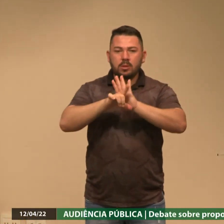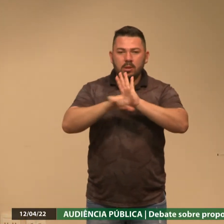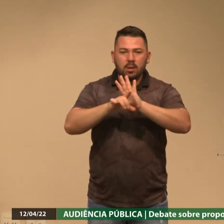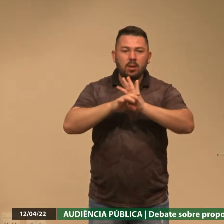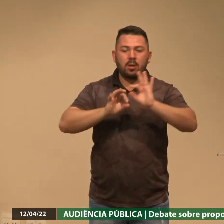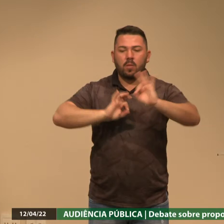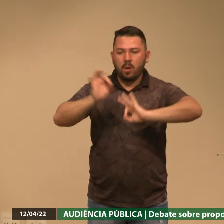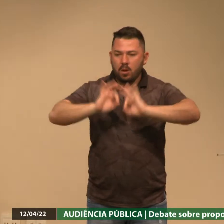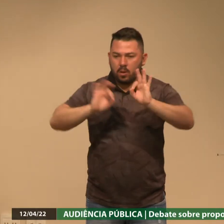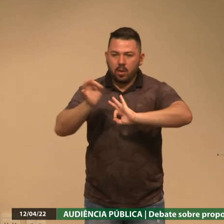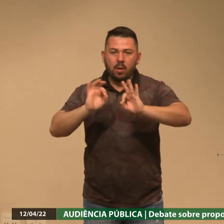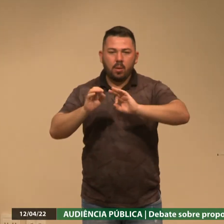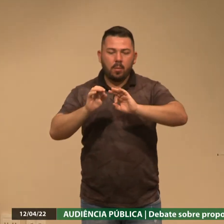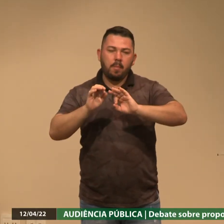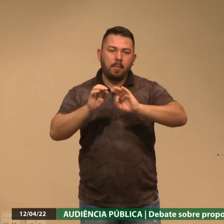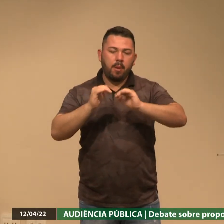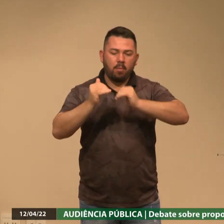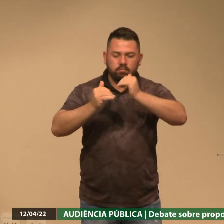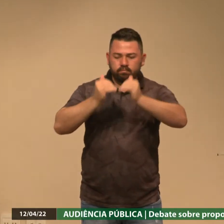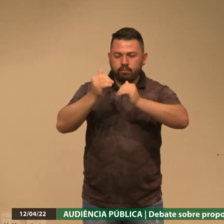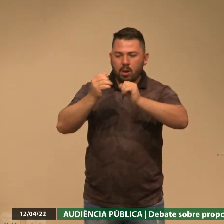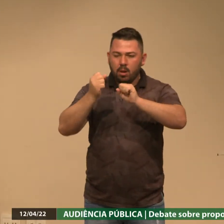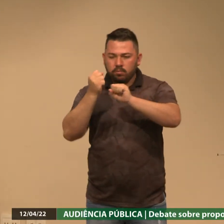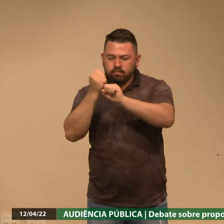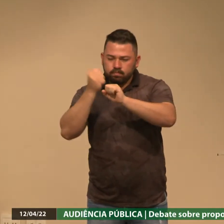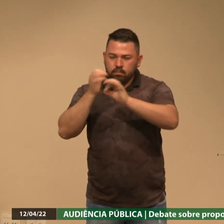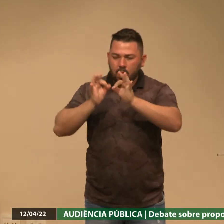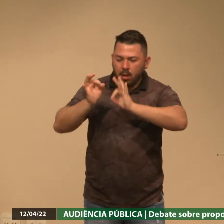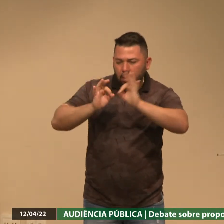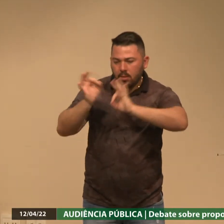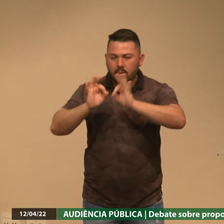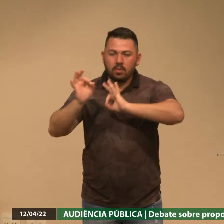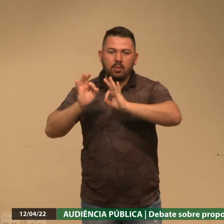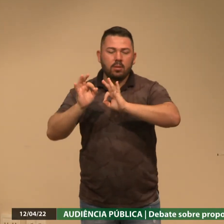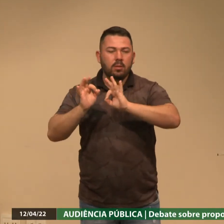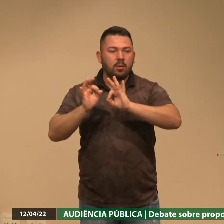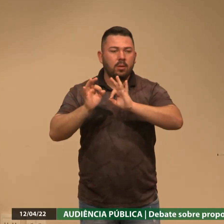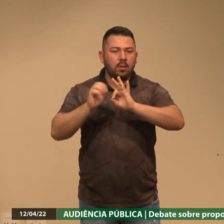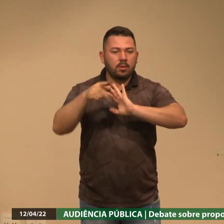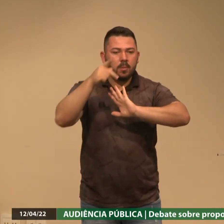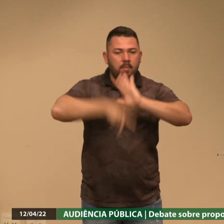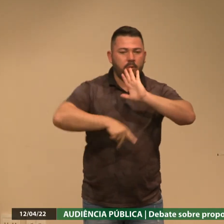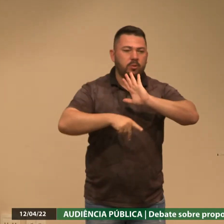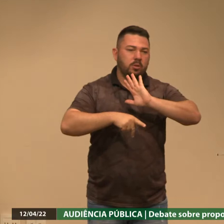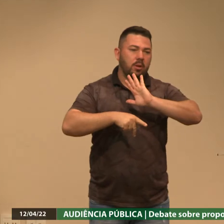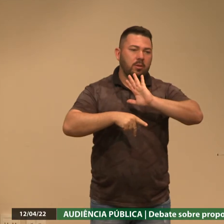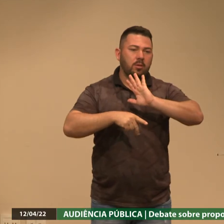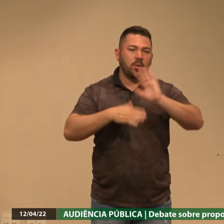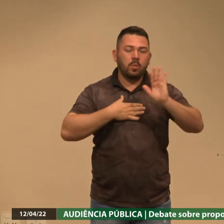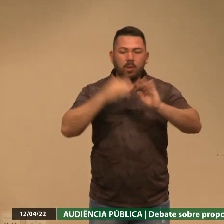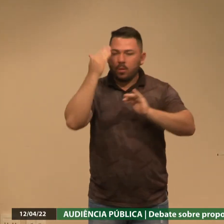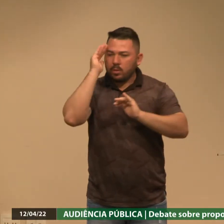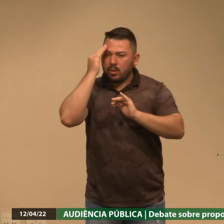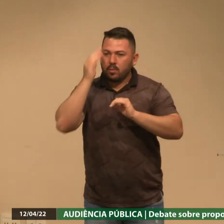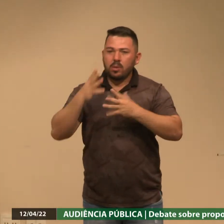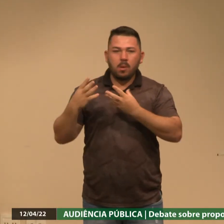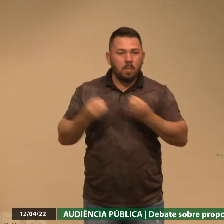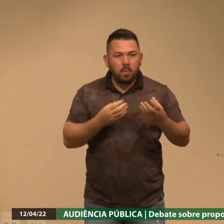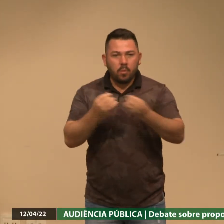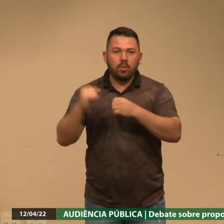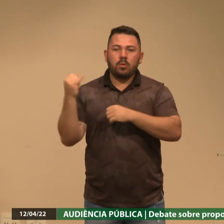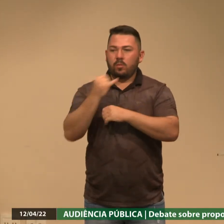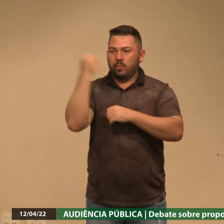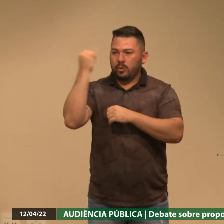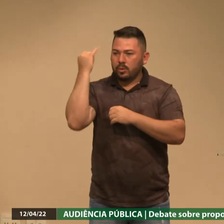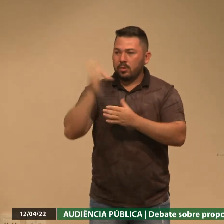que foram utilizadas para construção dessa desse projeto que no meu entendimento muitíssimo